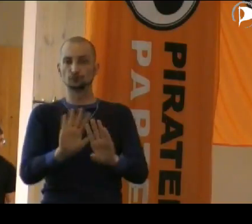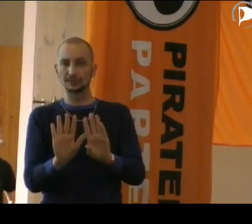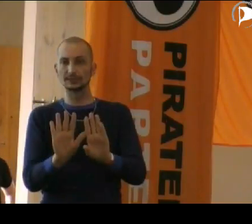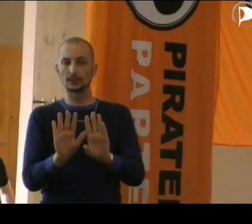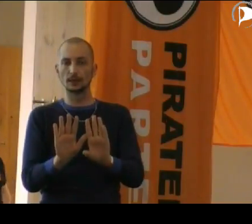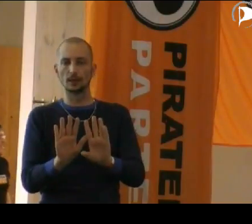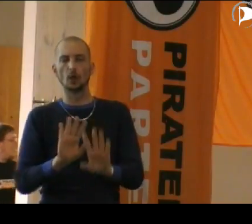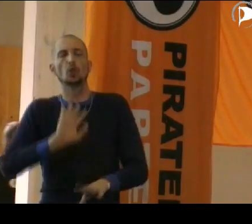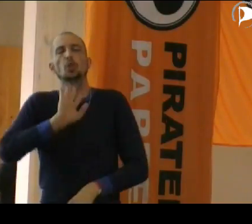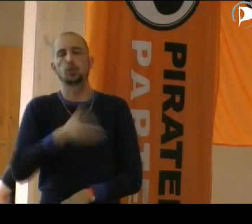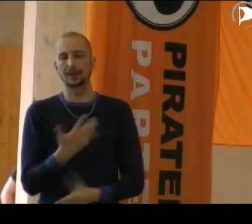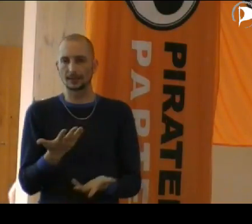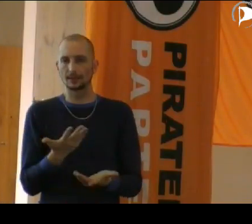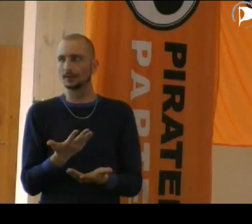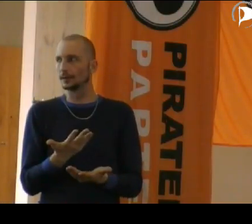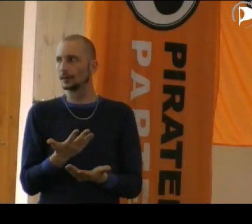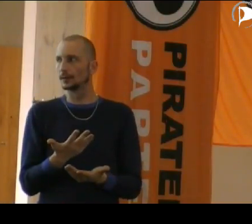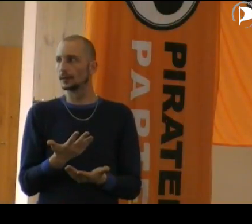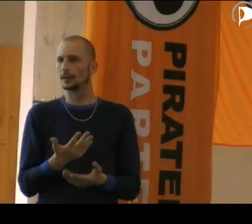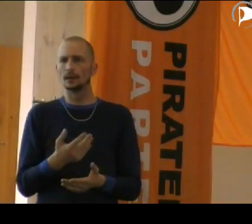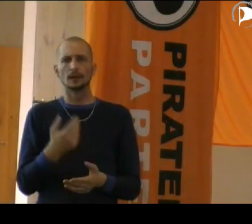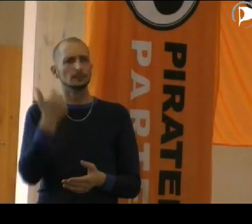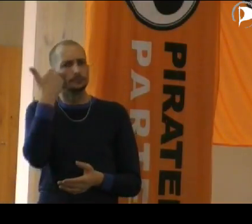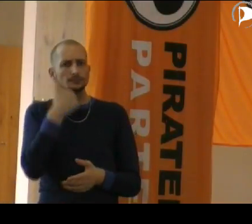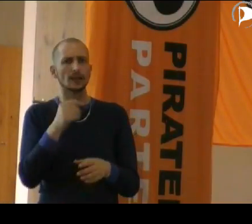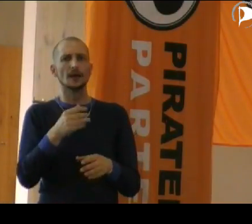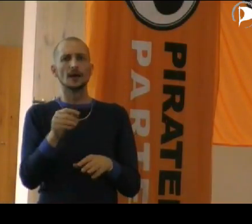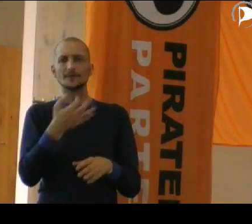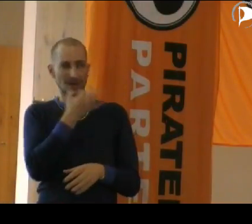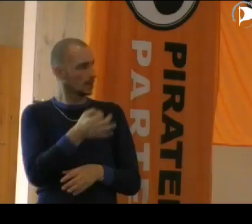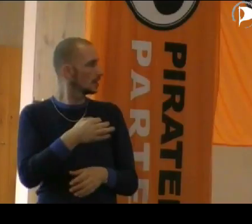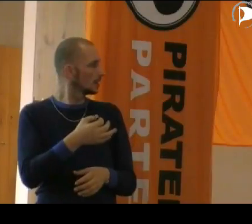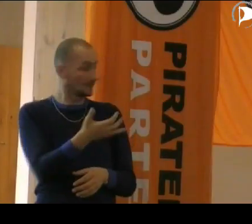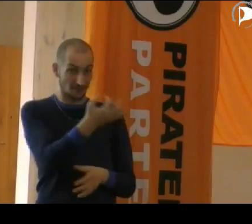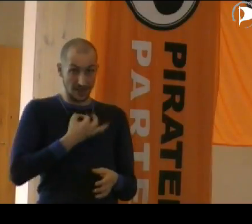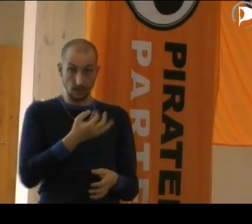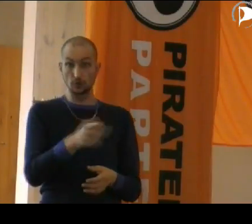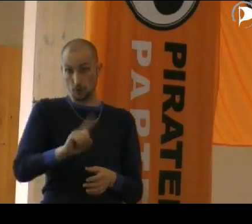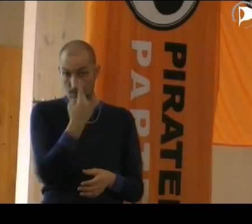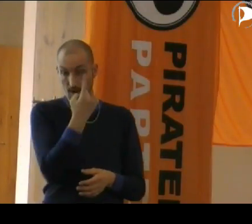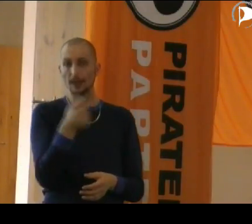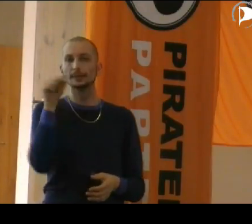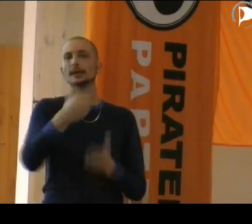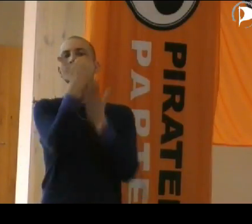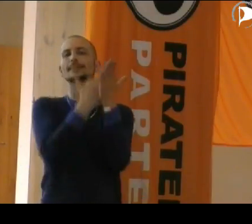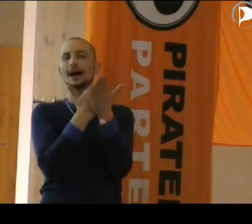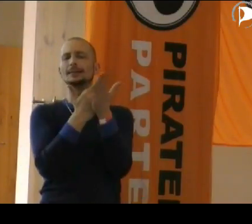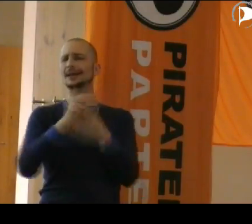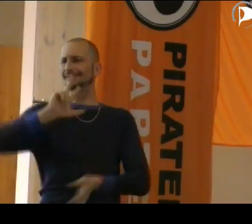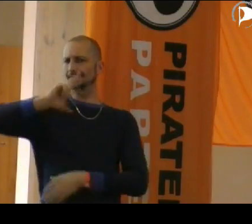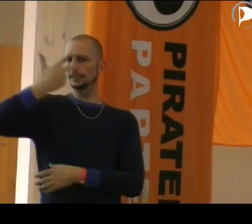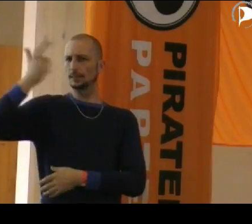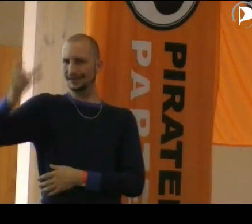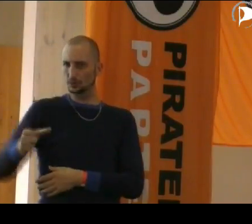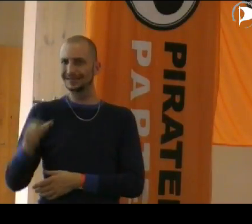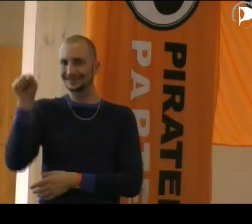erst dann kann stücke fragen war zudem im konkreten fall waren ja daten von dritten noch immer wird bist